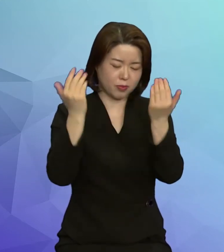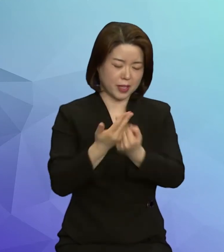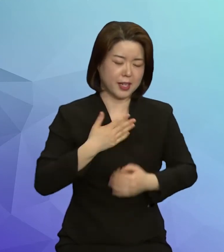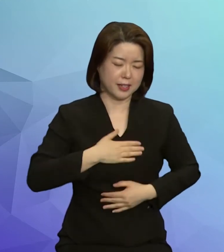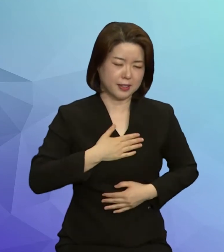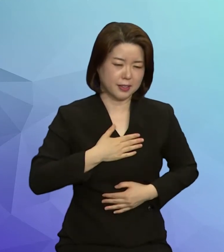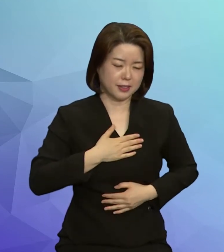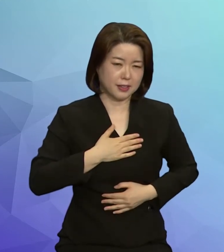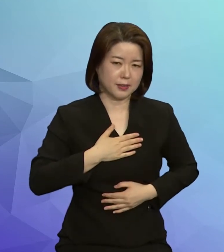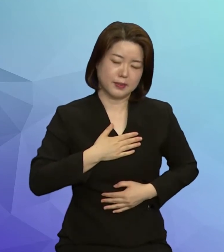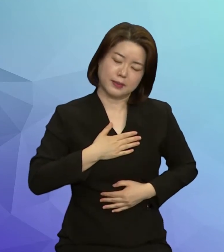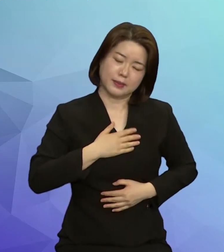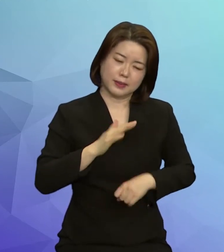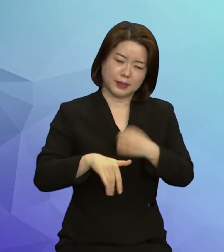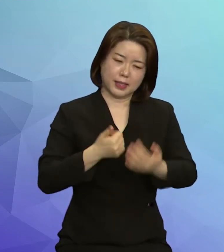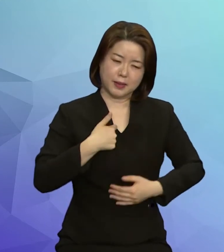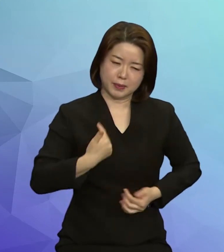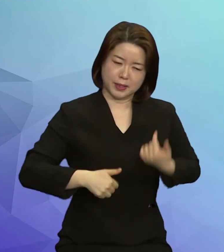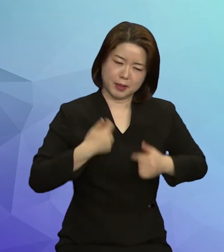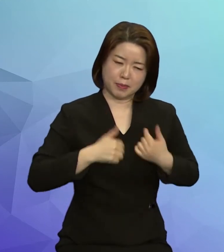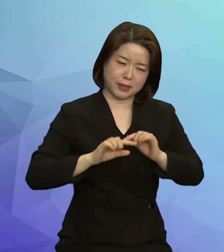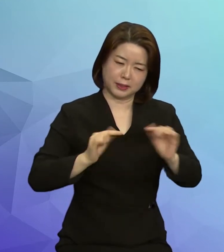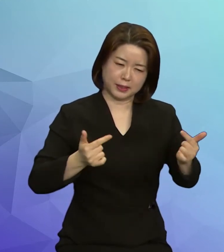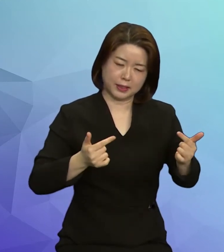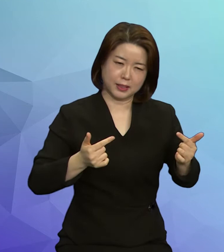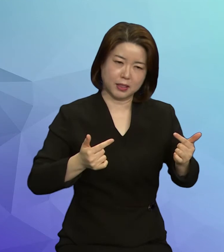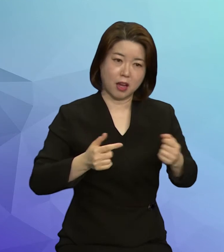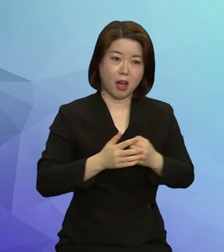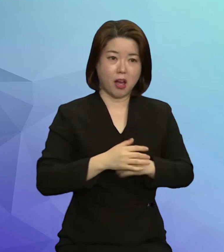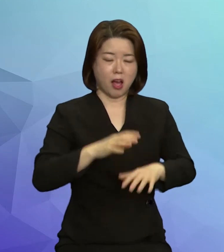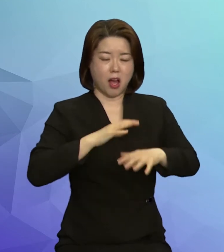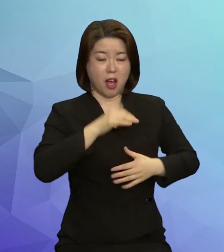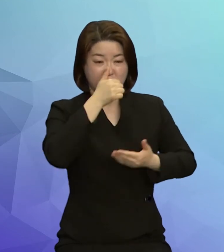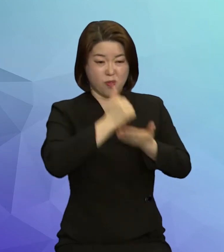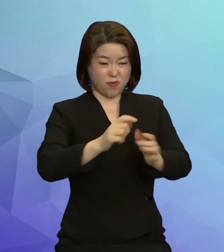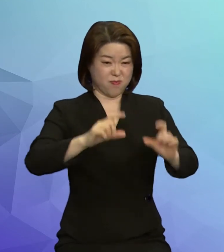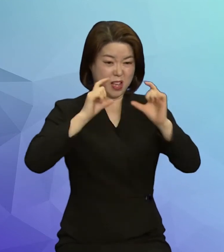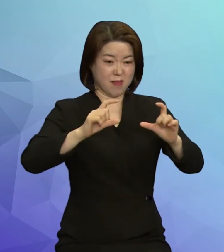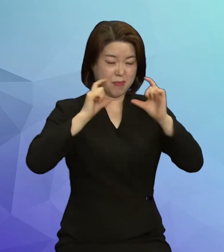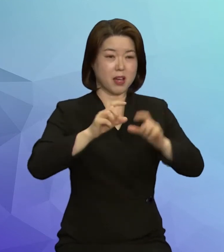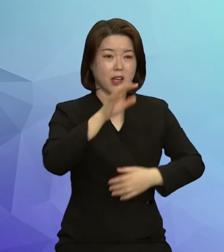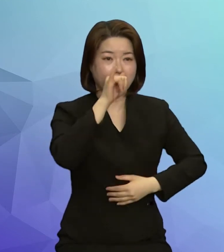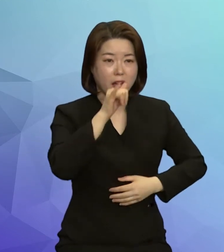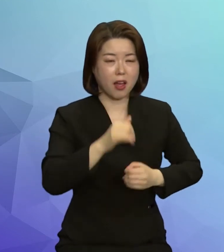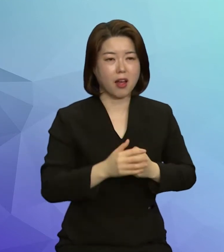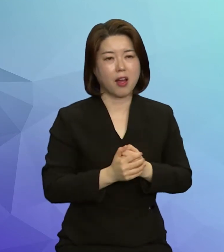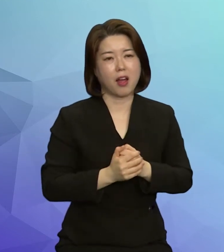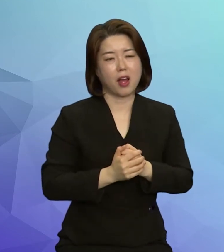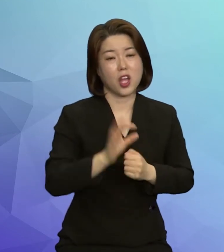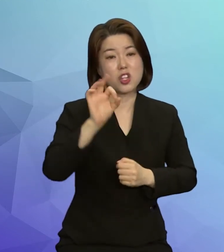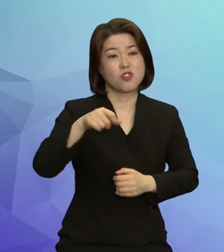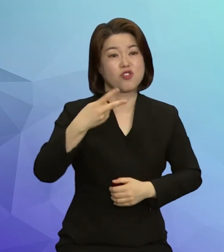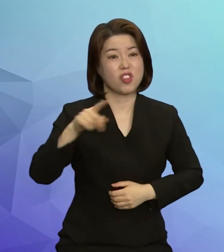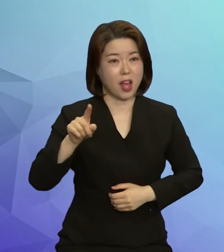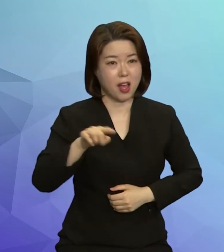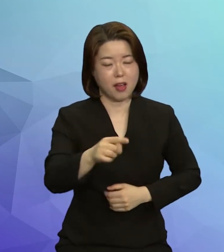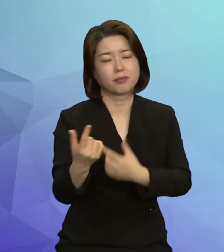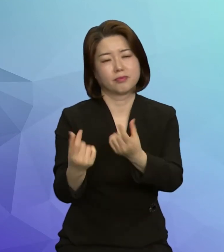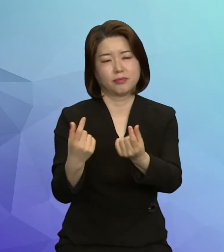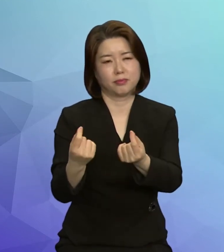거야. 하나님이 나를 기뻐하지 않으실 거야. 무서운 정죄감에 빠뜨립니다. 가룟 유다가